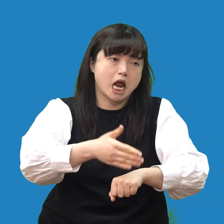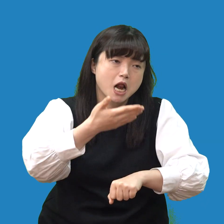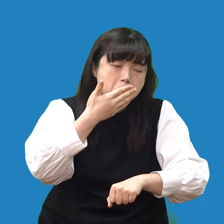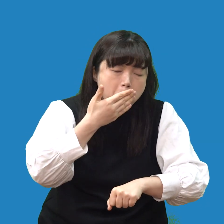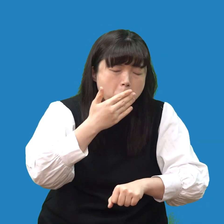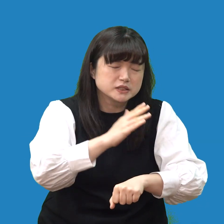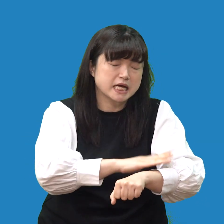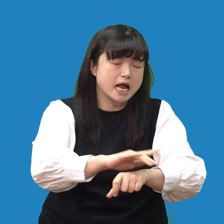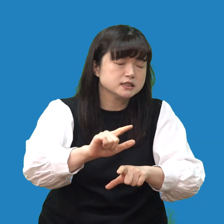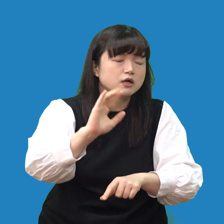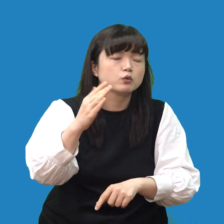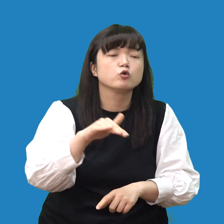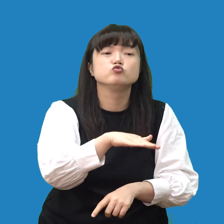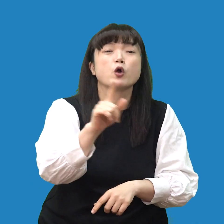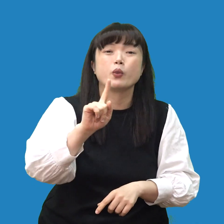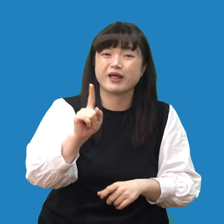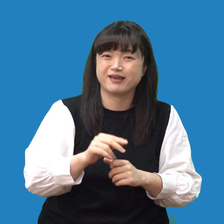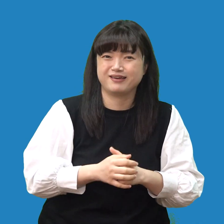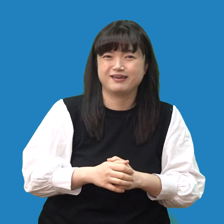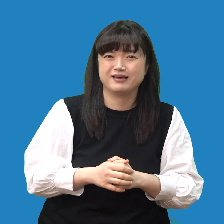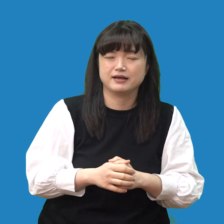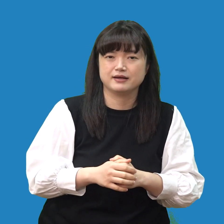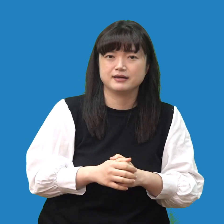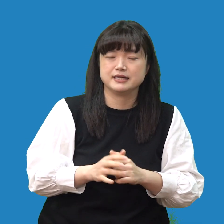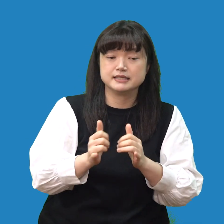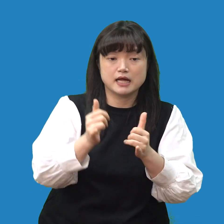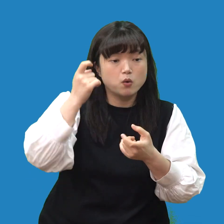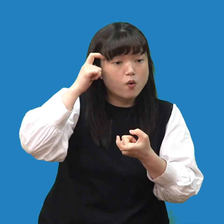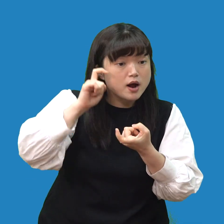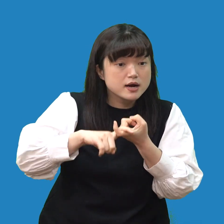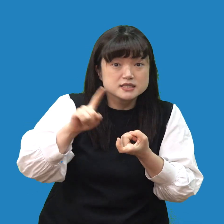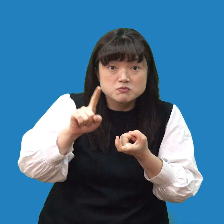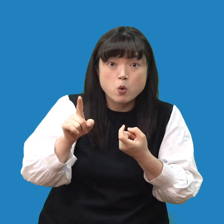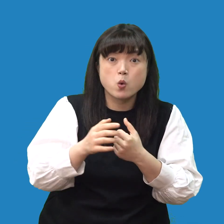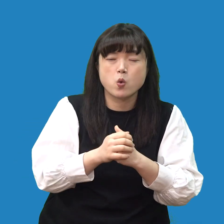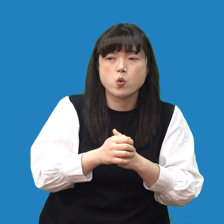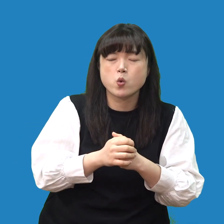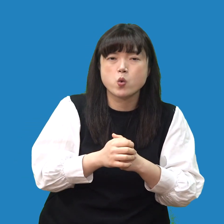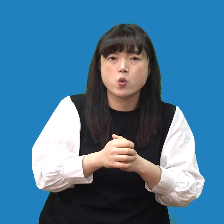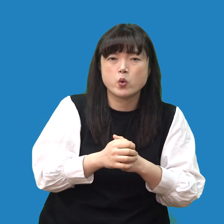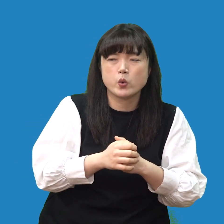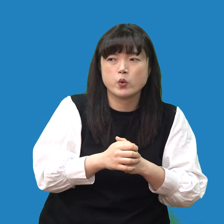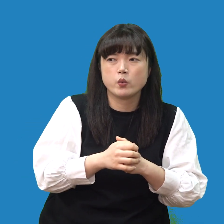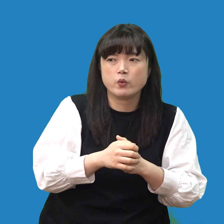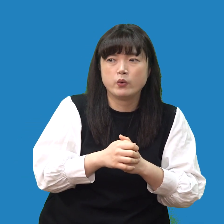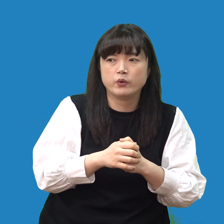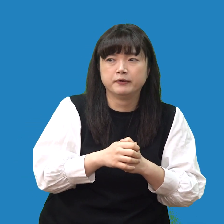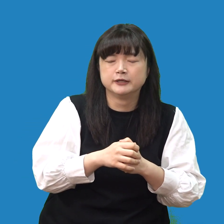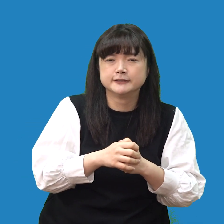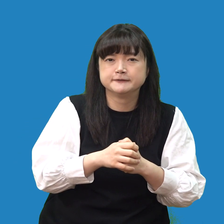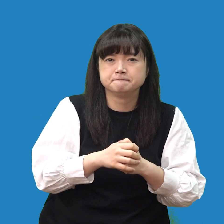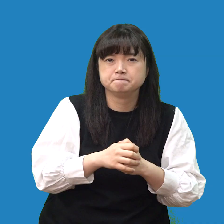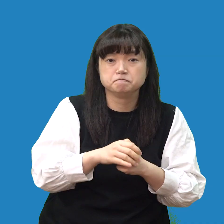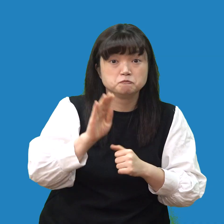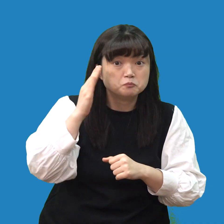요즘은 어떨까요? 사람들의 관심사가 조금 바뀌었습니다.